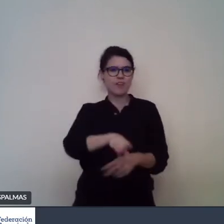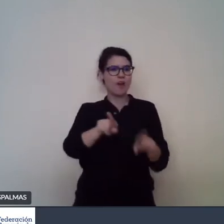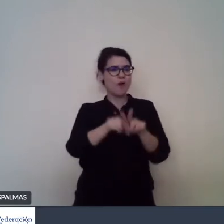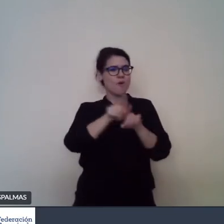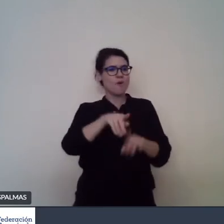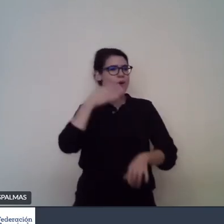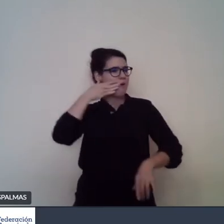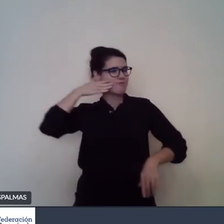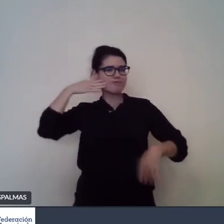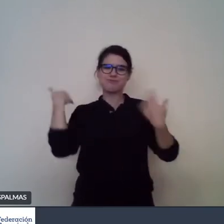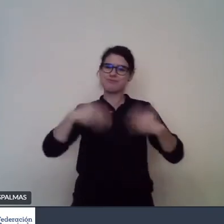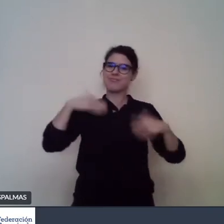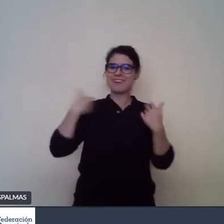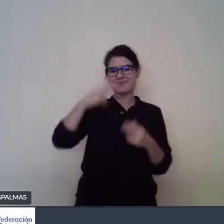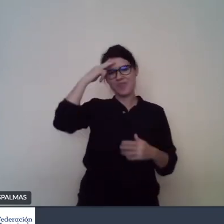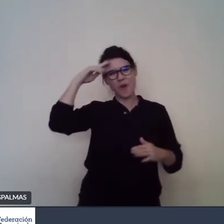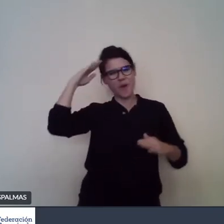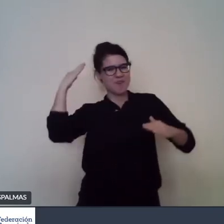gusto